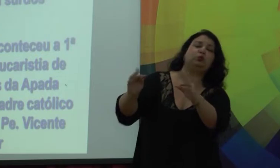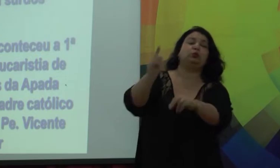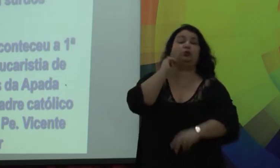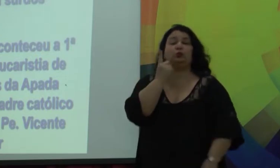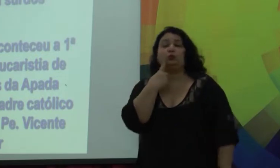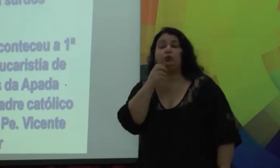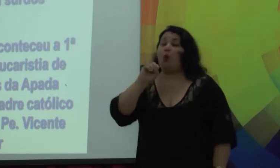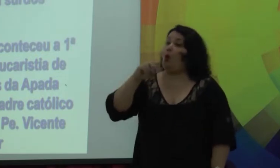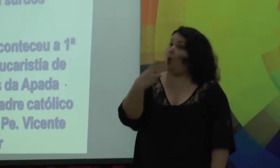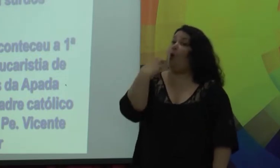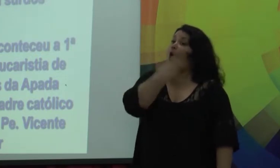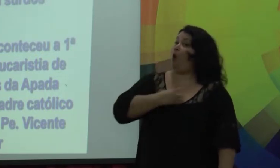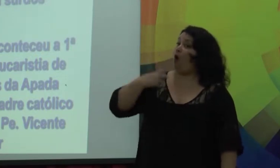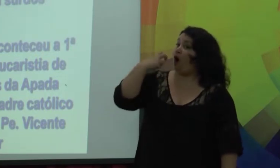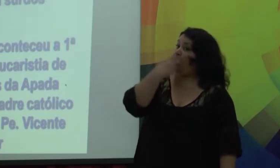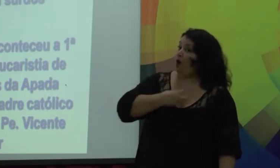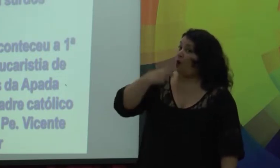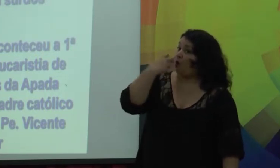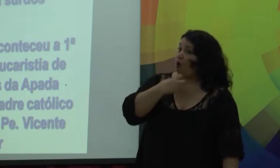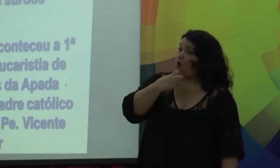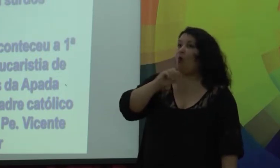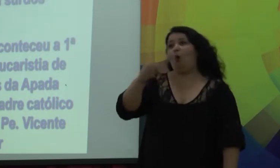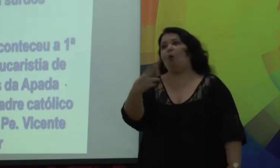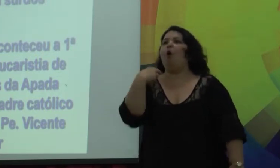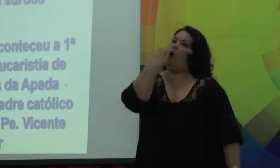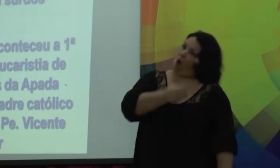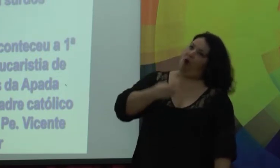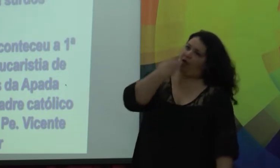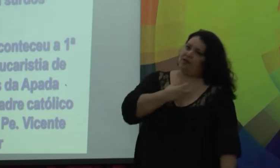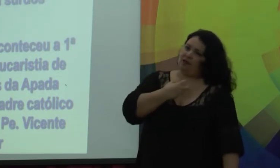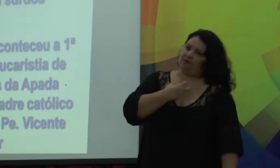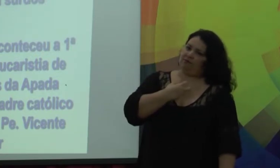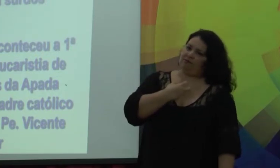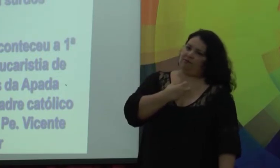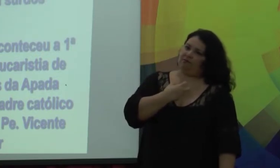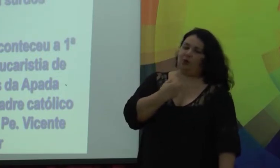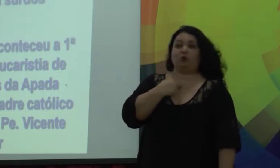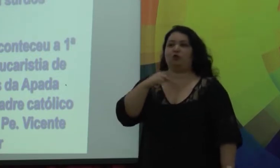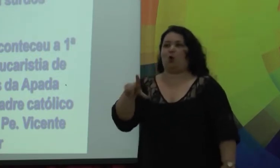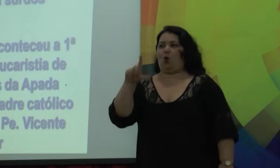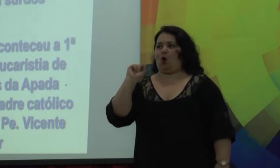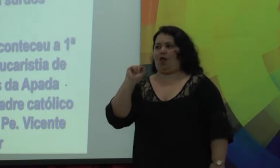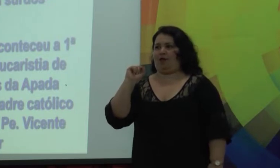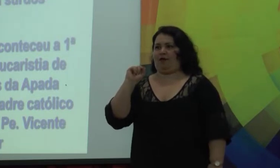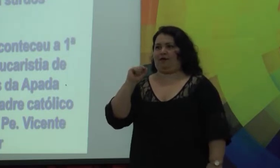eram oralizados, ou eram oralizados. Por quê?